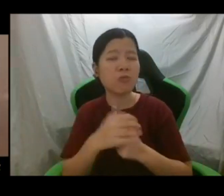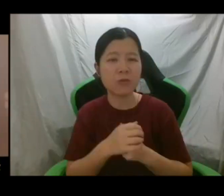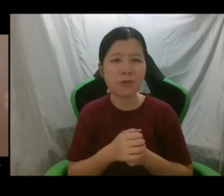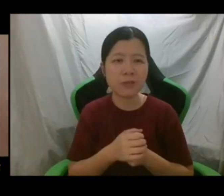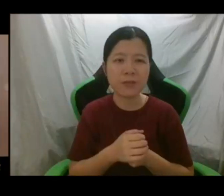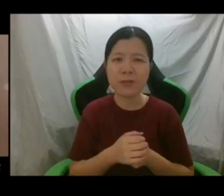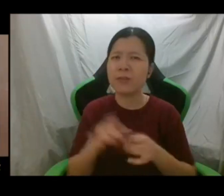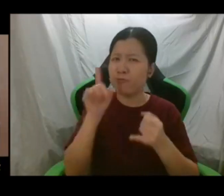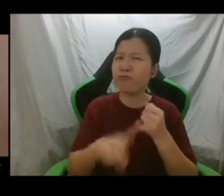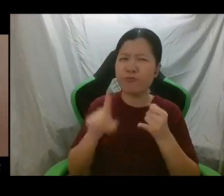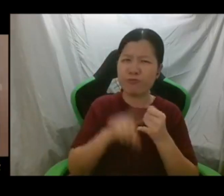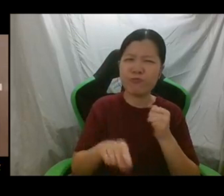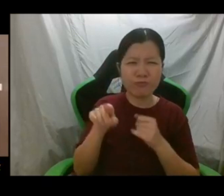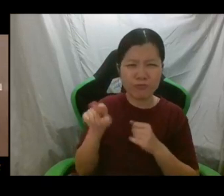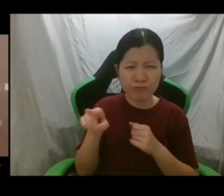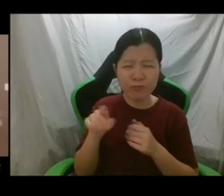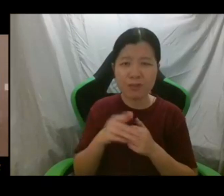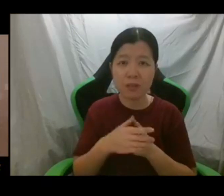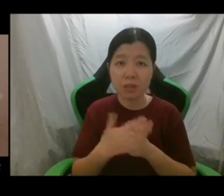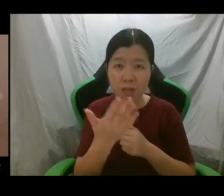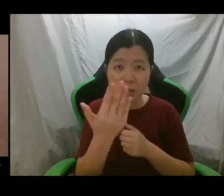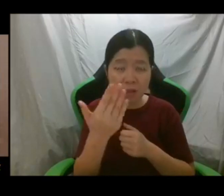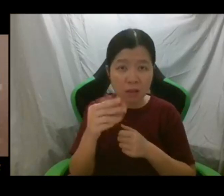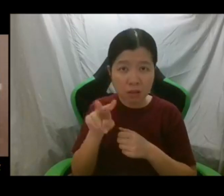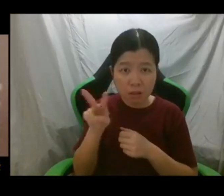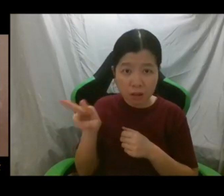最後呢幅啦，小偵探你睇下。